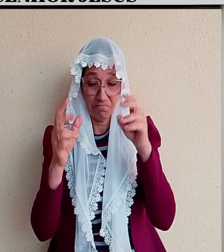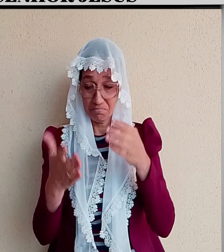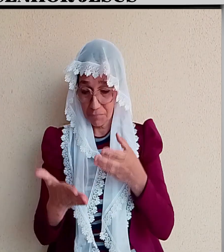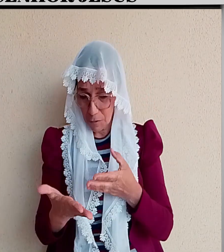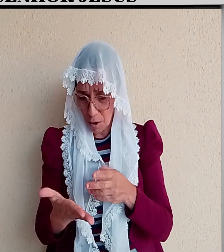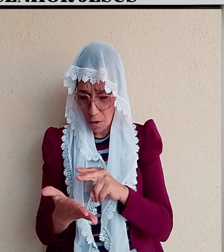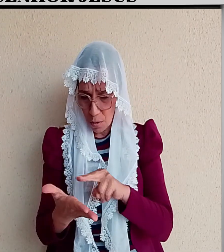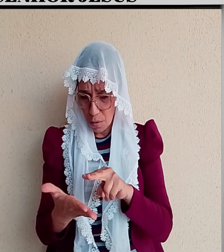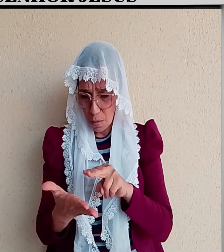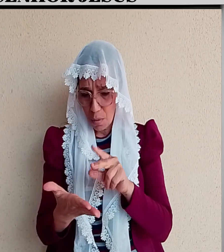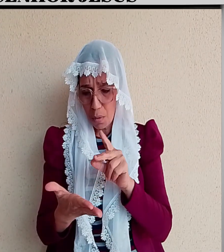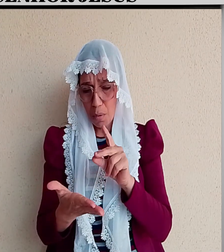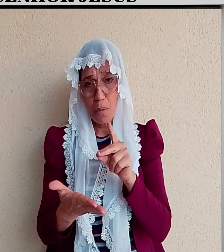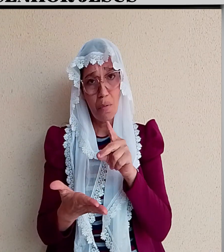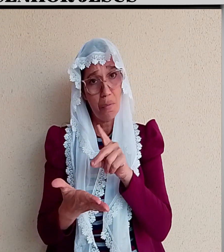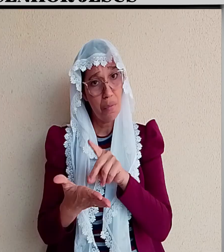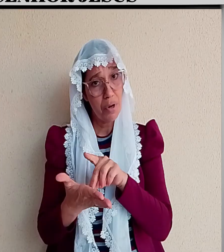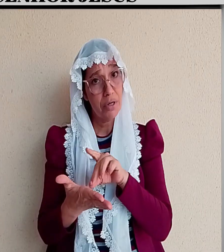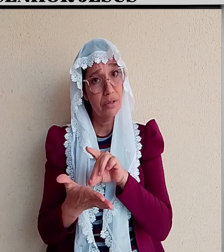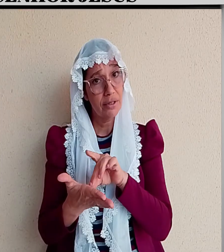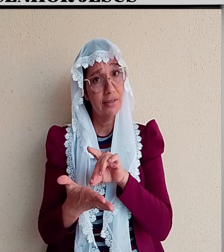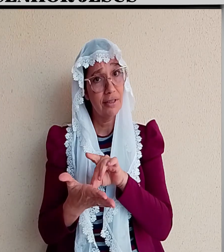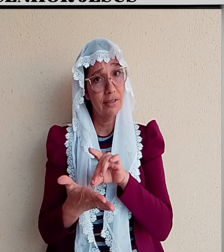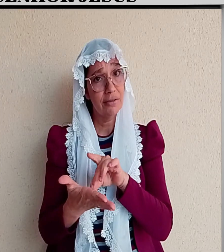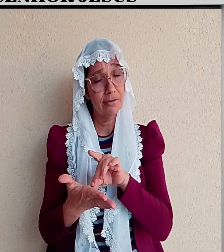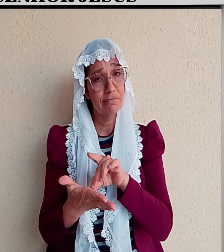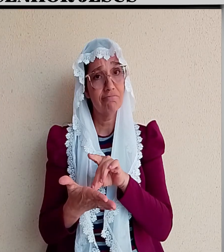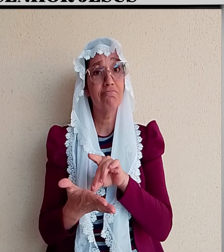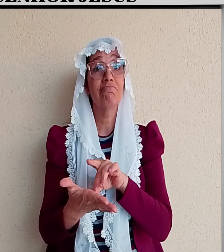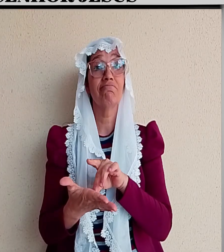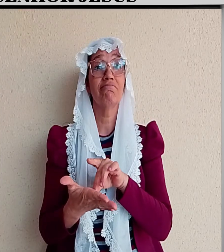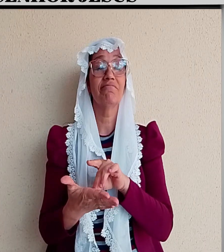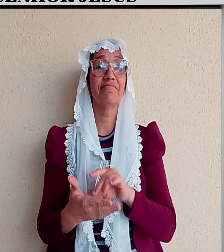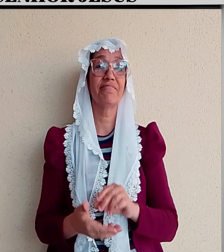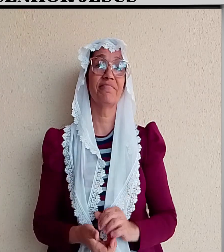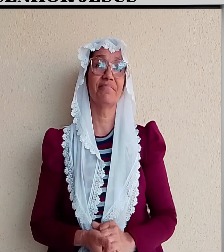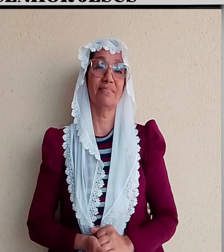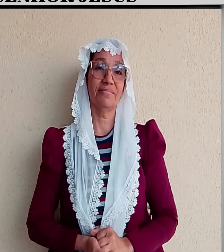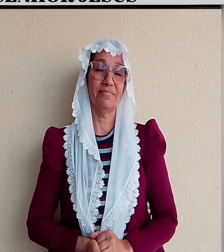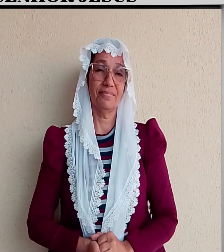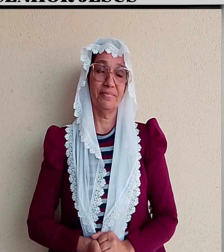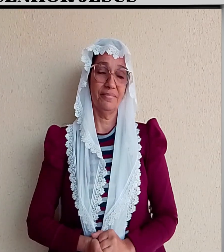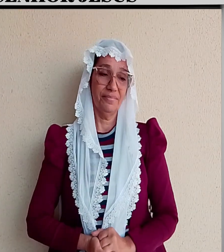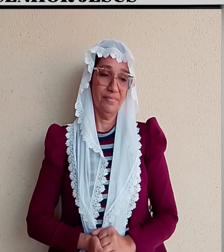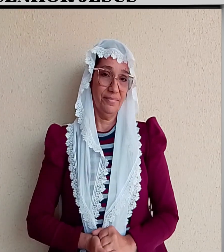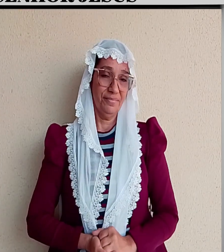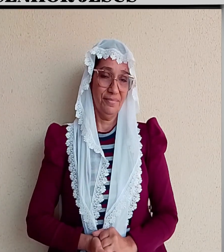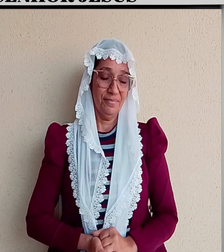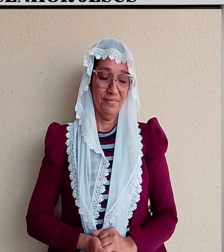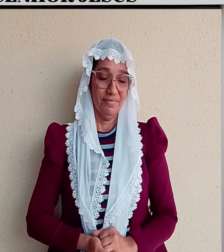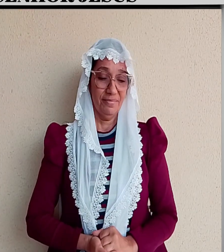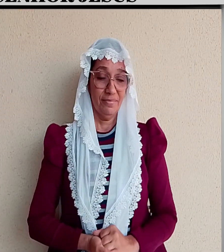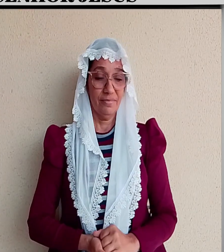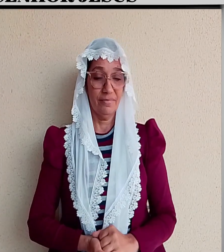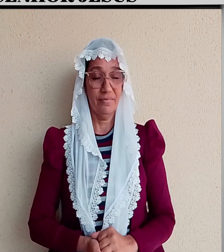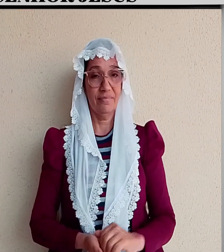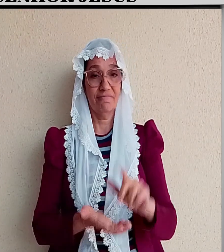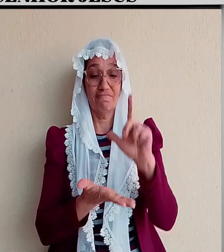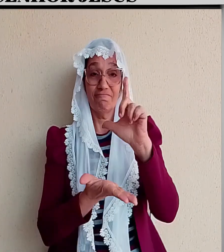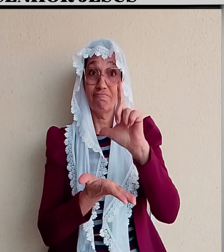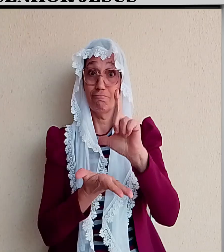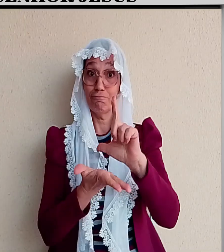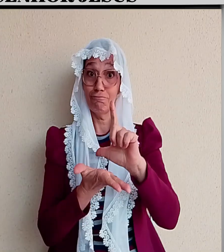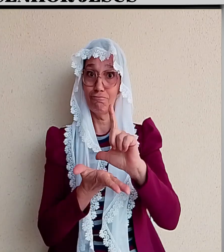alma. Glória a Jesus às alturas. Glória a Jesus às alturas. Saiu o vosso laudo. Glória a Jesus.